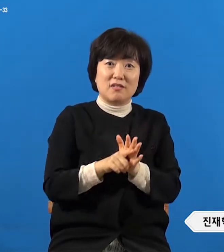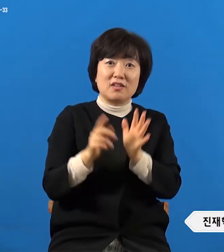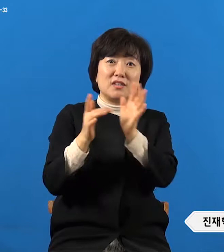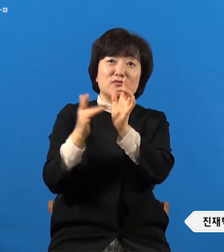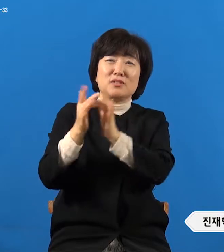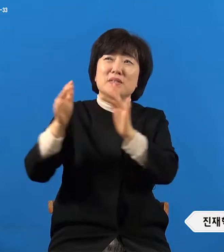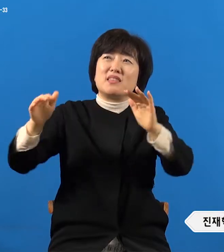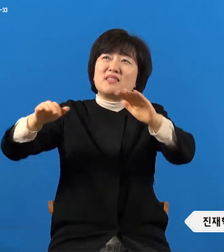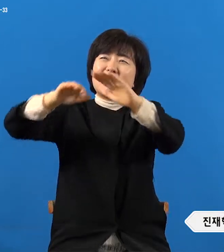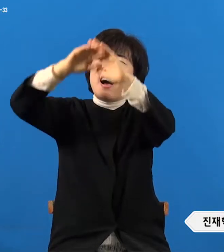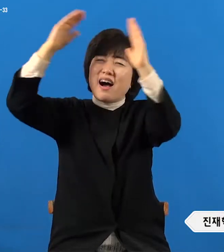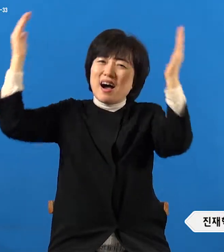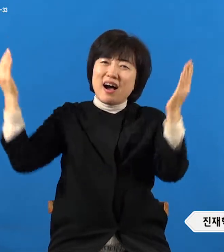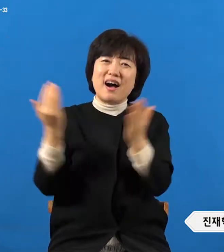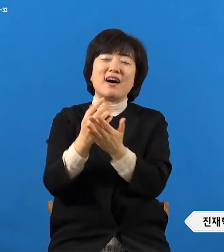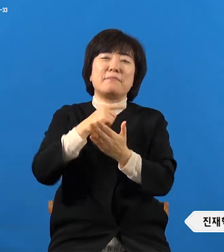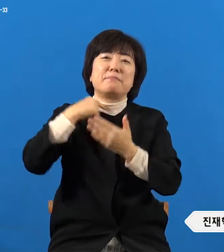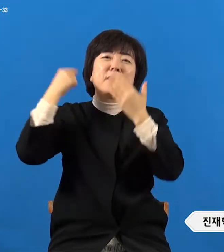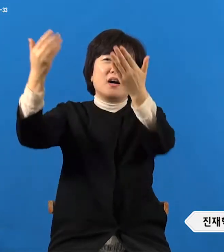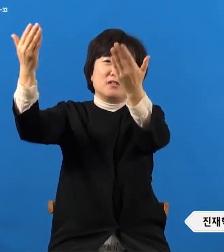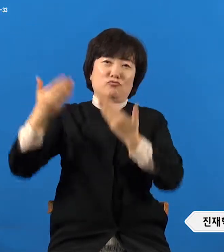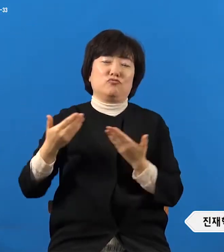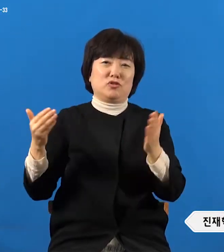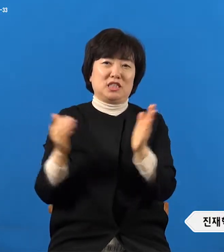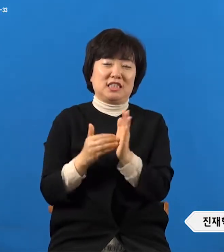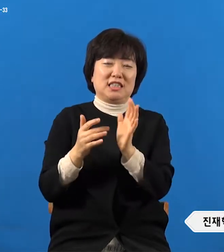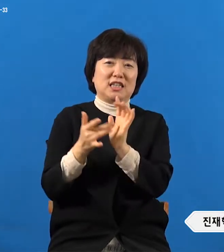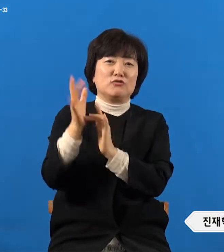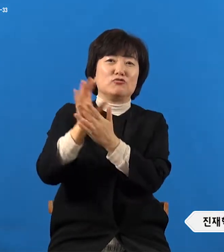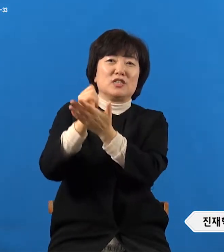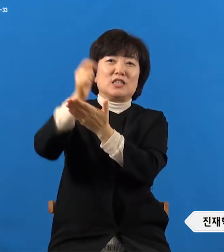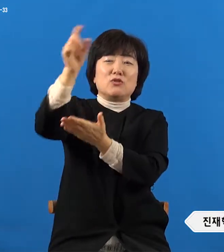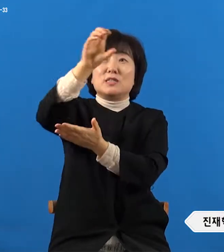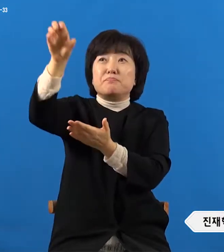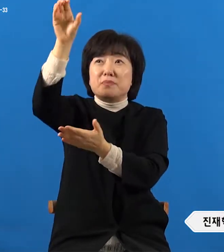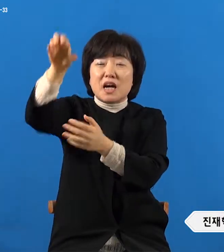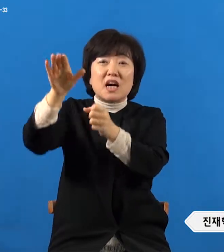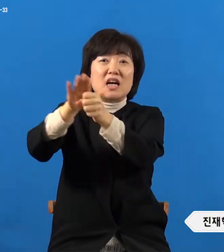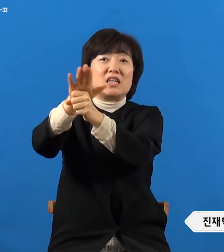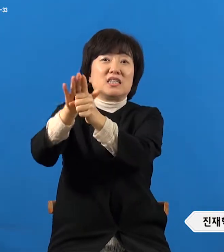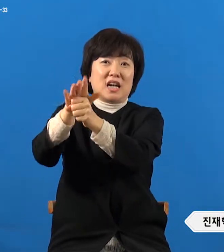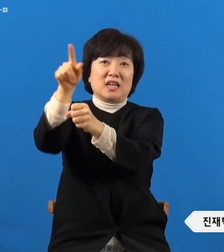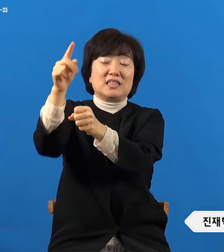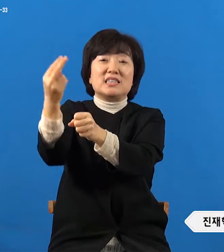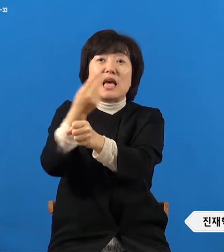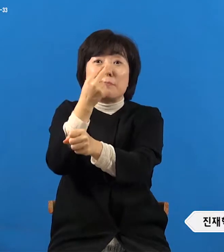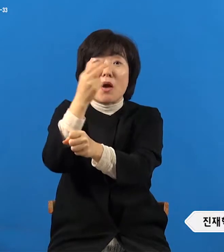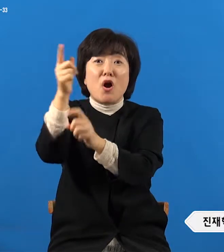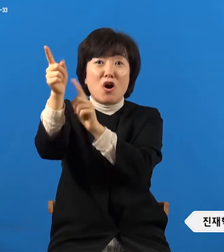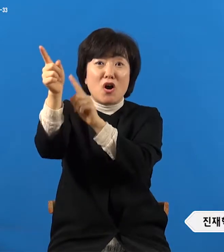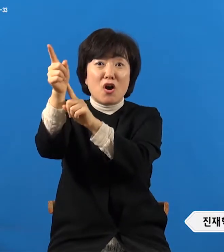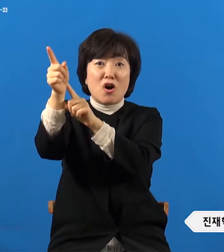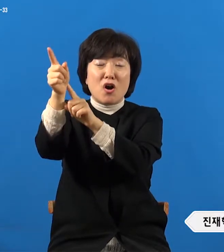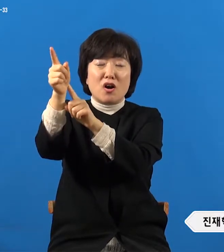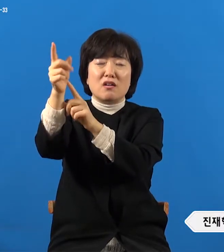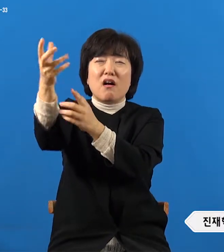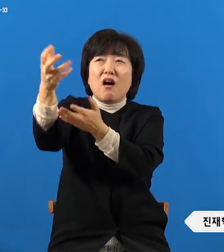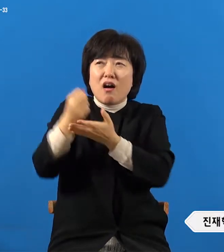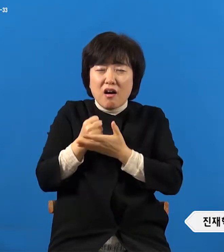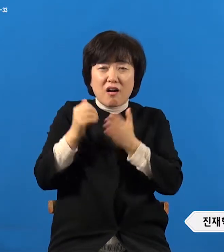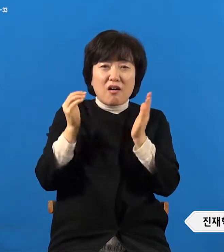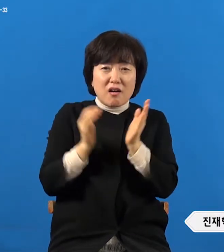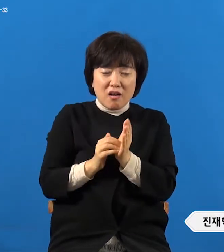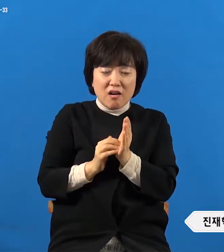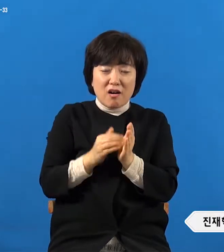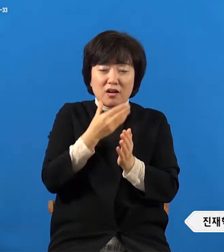주신 예수 그리스도, 그 십자가의 생명으로 인해 영원한 생명을 얻고 주님과 동행하고 축복 가운데